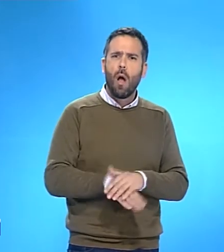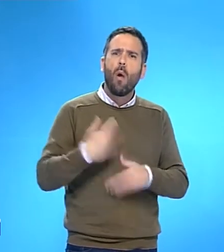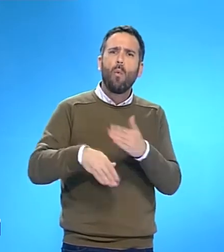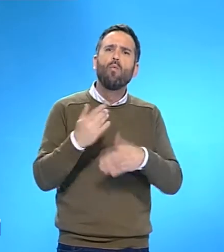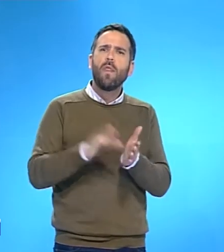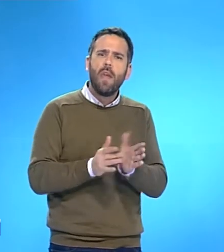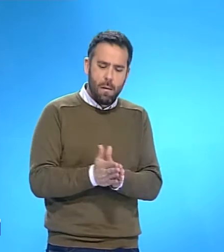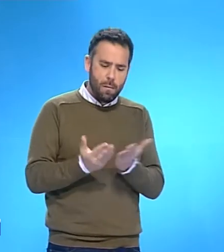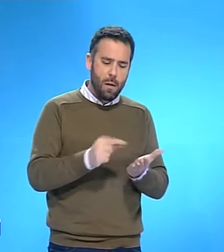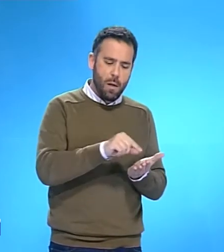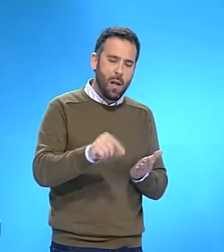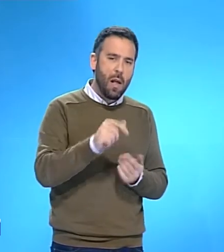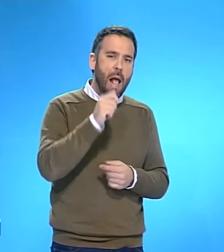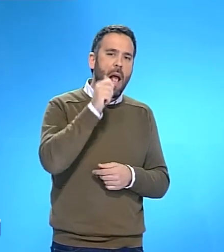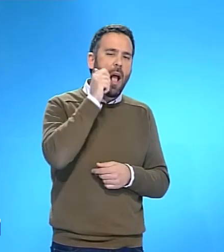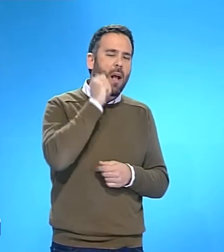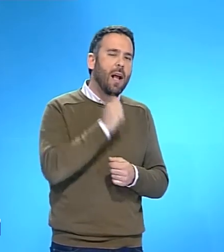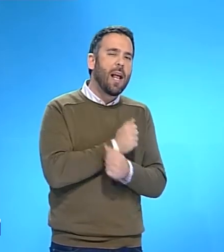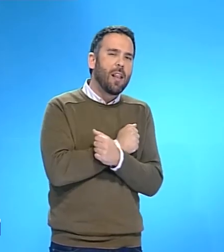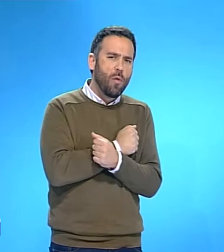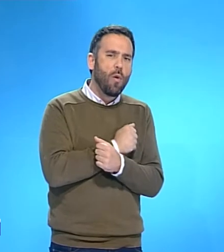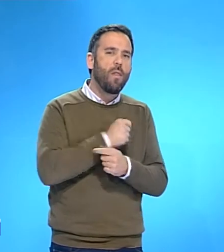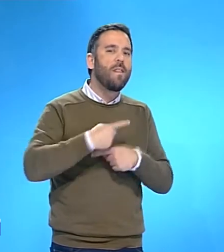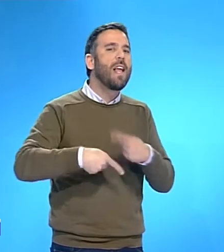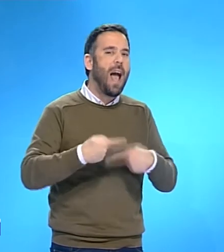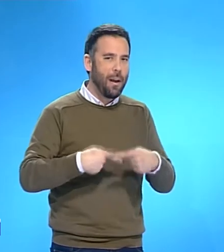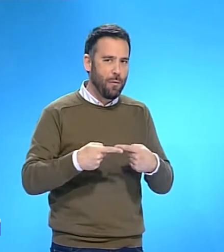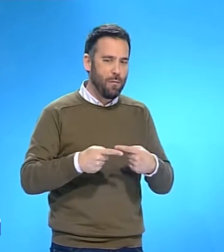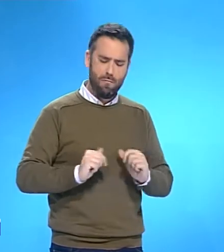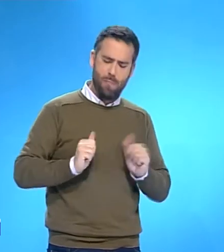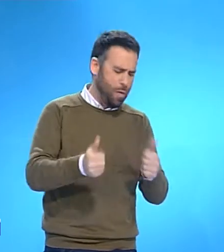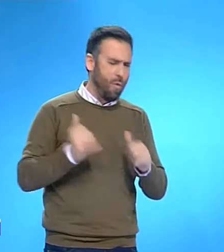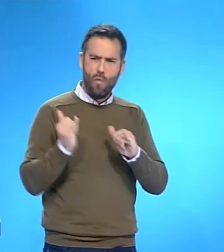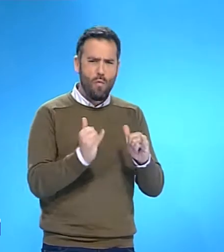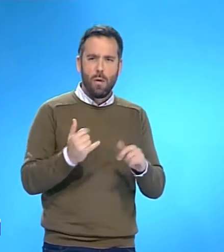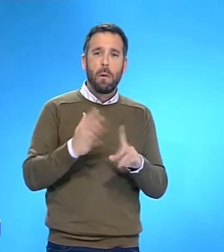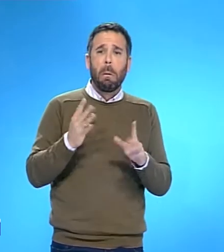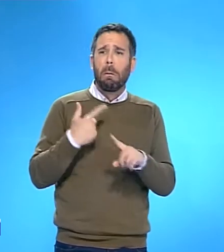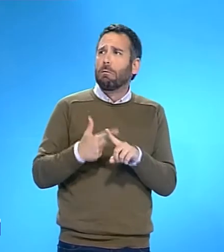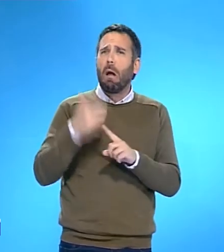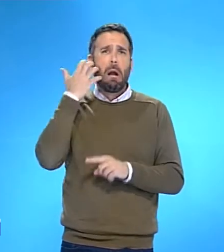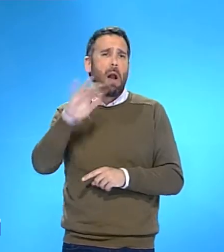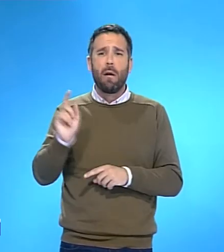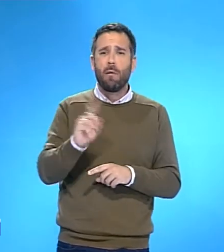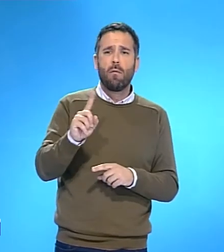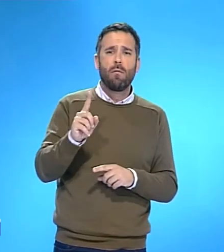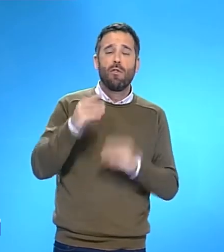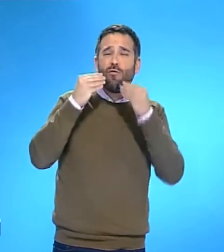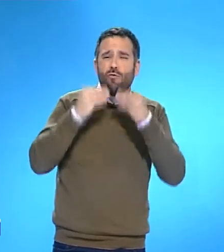hasta que un día decidió poner Querido diario y empezar sus aventuras. Como nunca le pasaba nada